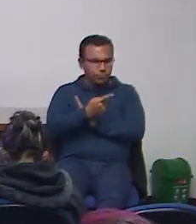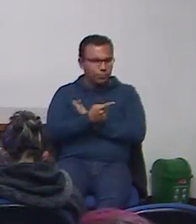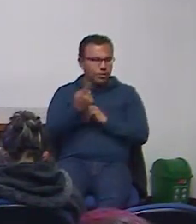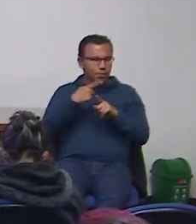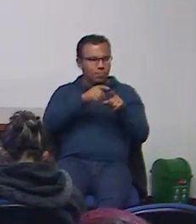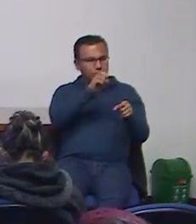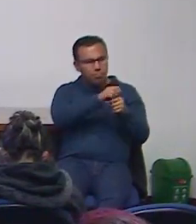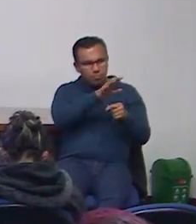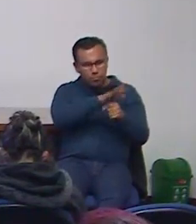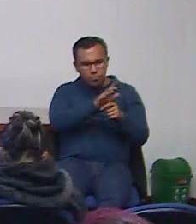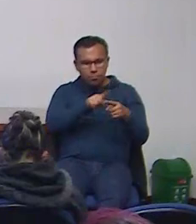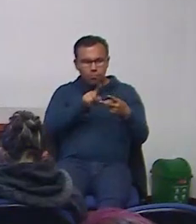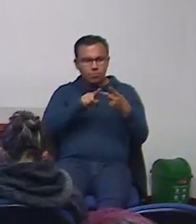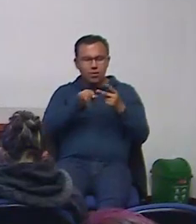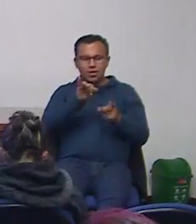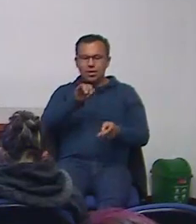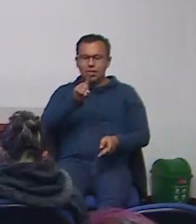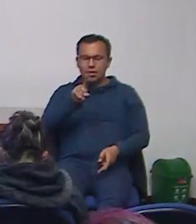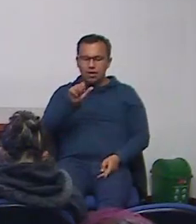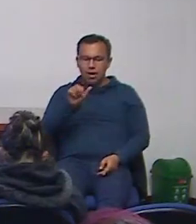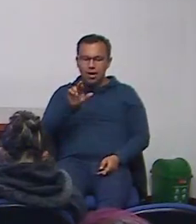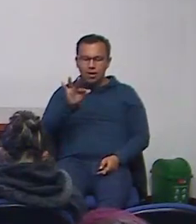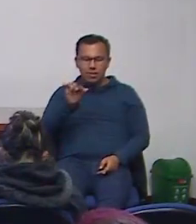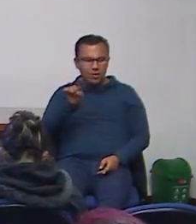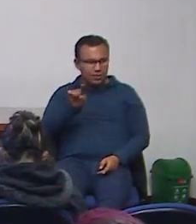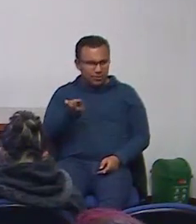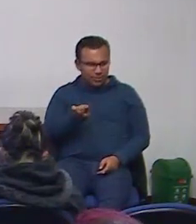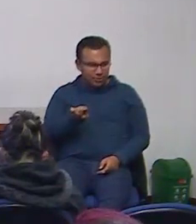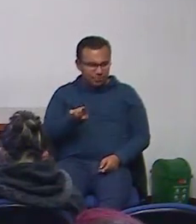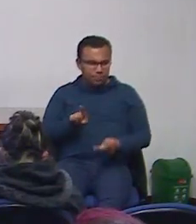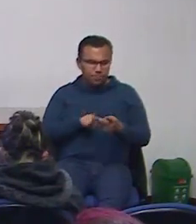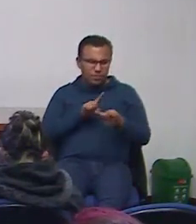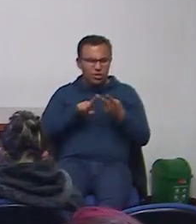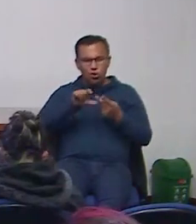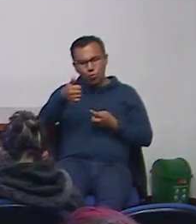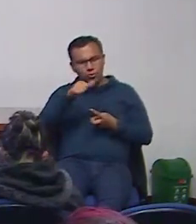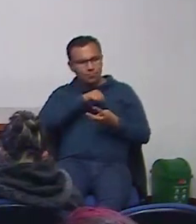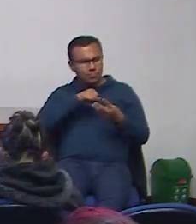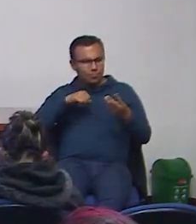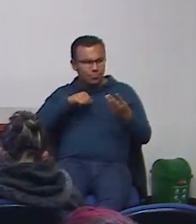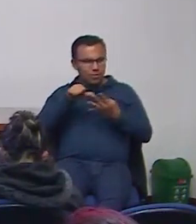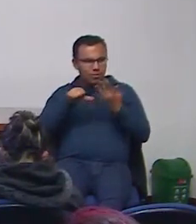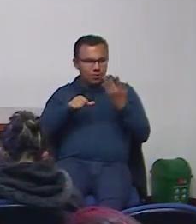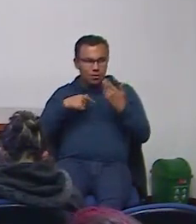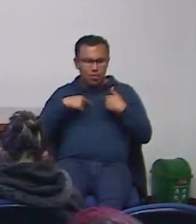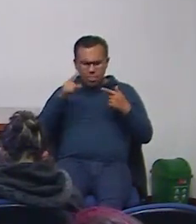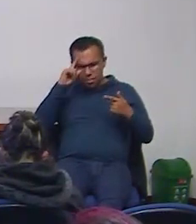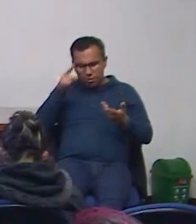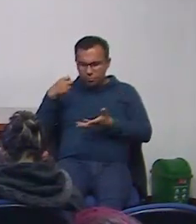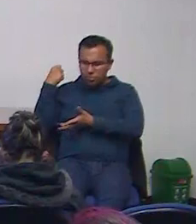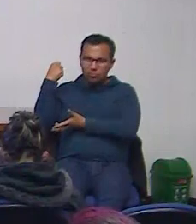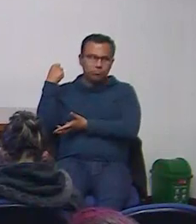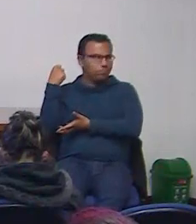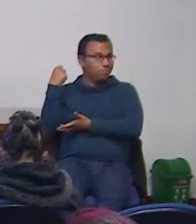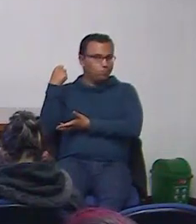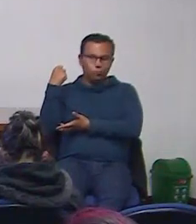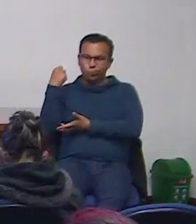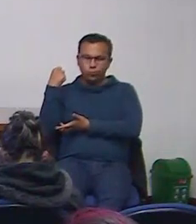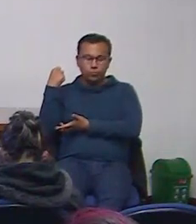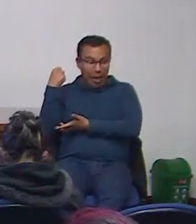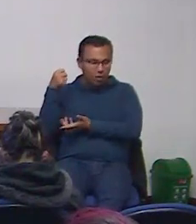al Distrito a idartes y a muchas instituciones privadas que no saben que hacer con el